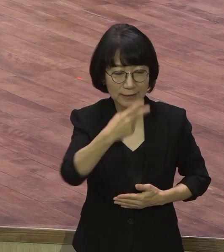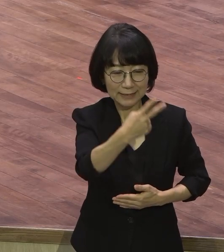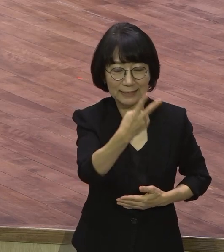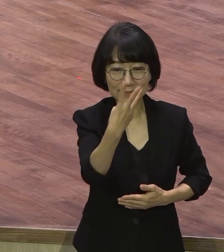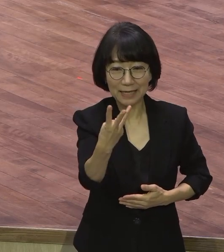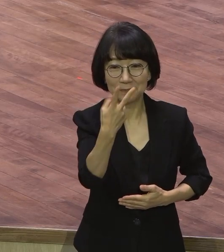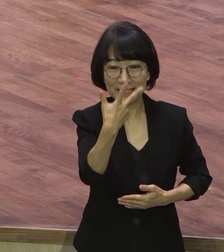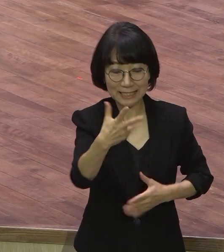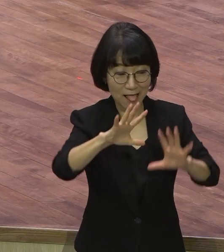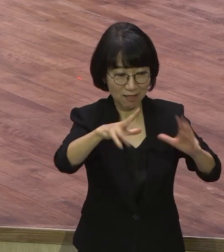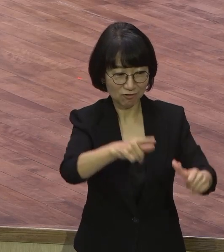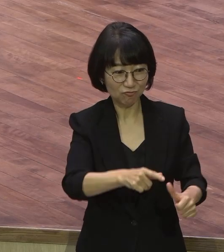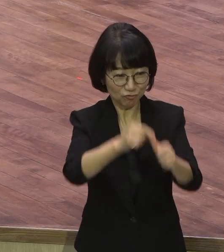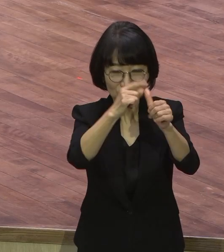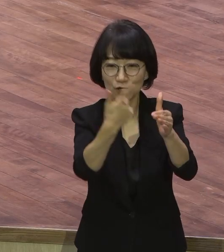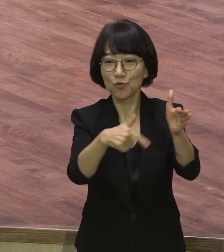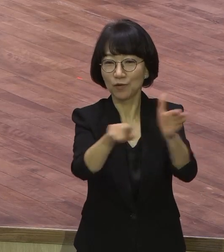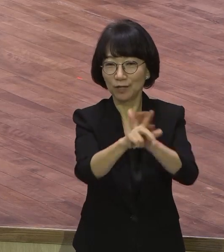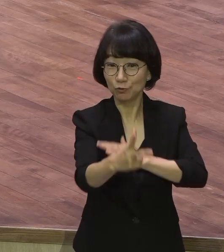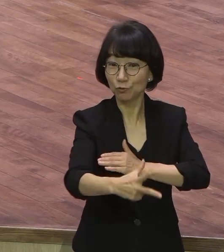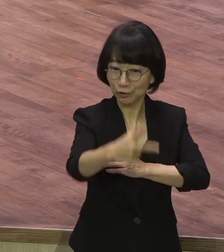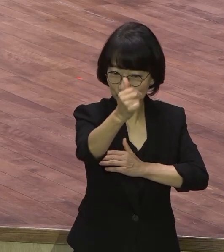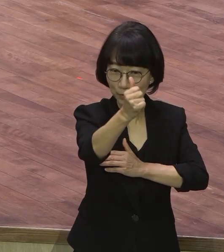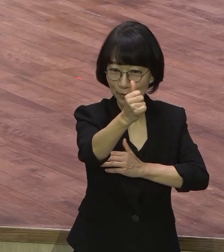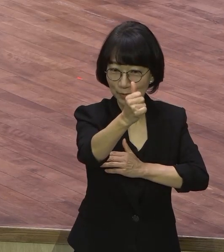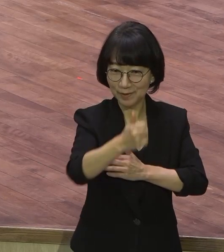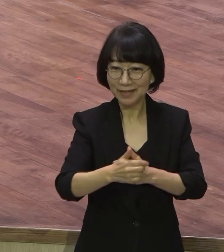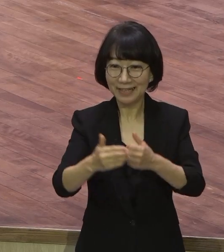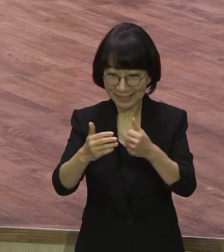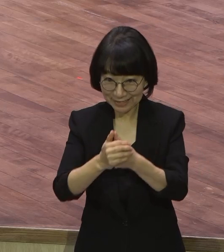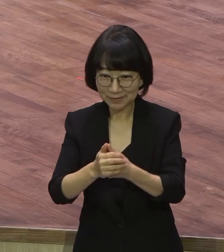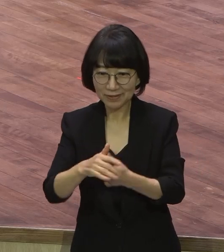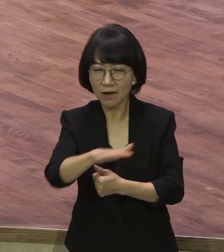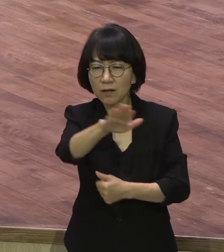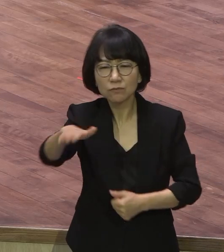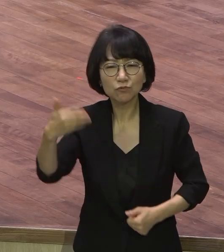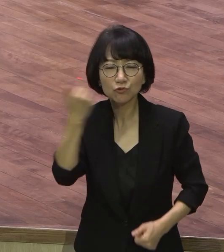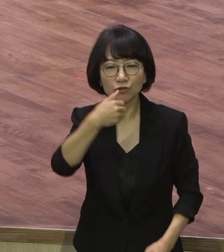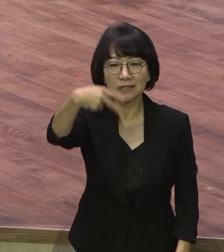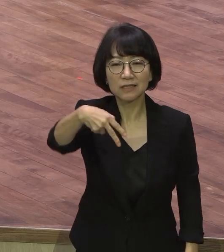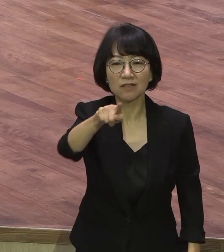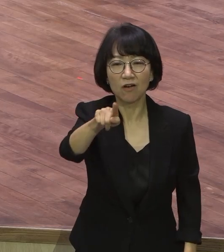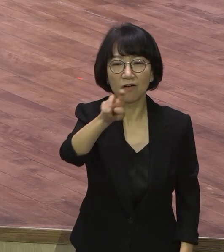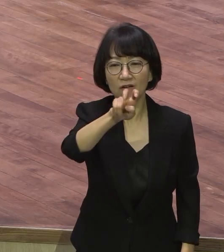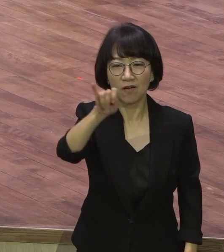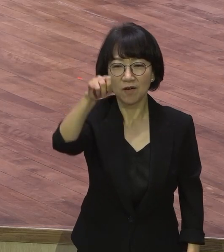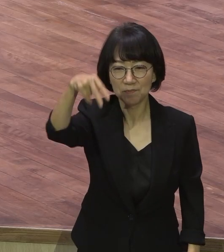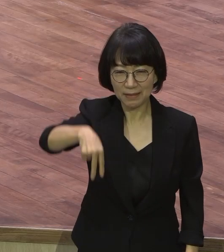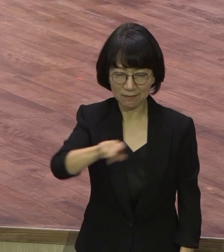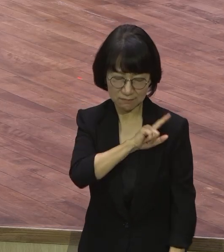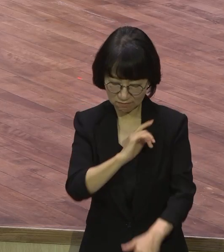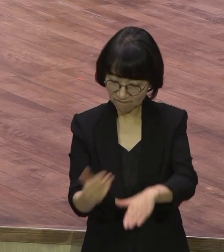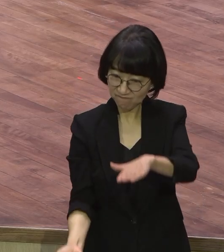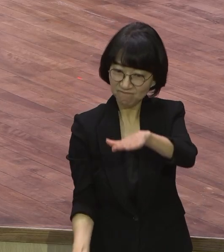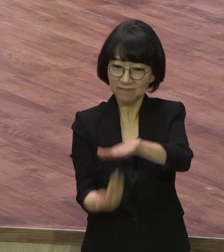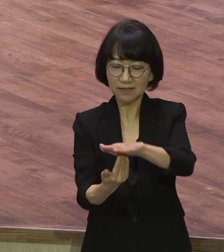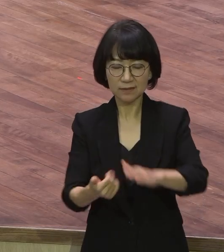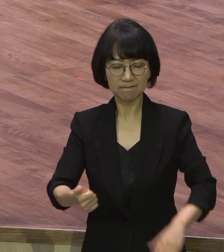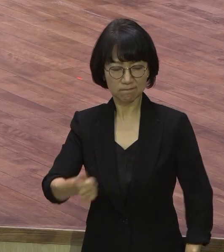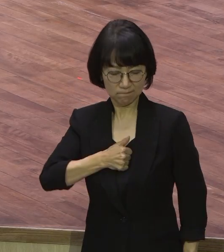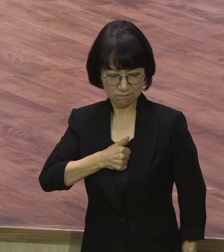나라를 주역으로 갖다 꼽았기 때문에 여러분 노는 게 달라야 돼요. 서밋입니다. 서밋 영적 자동심